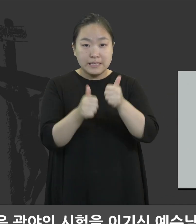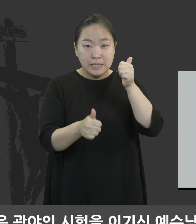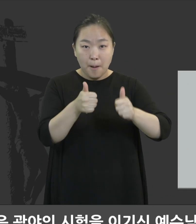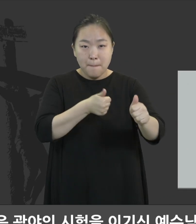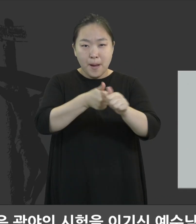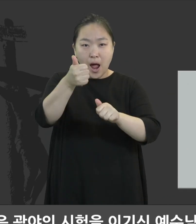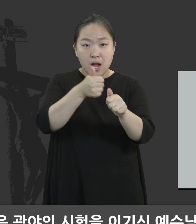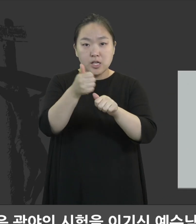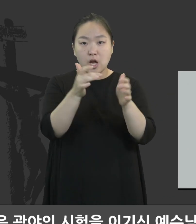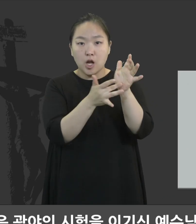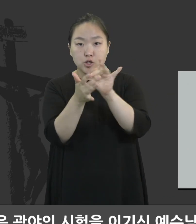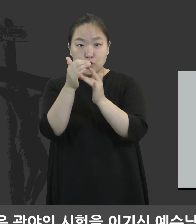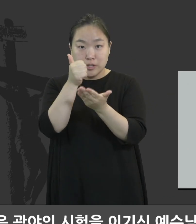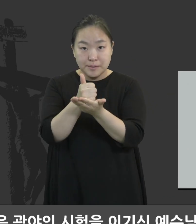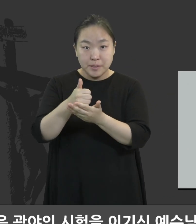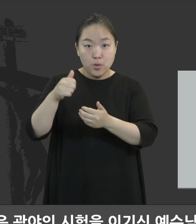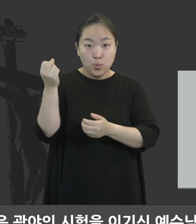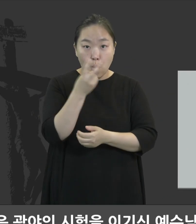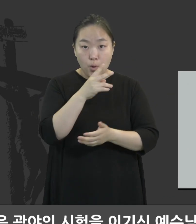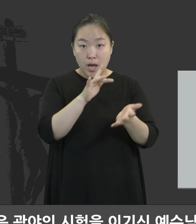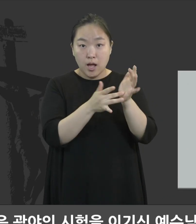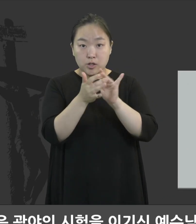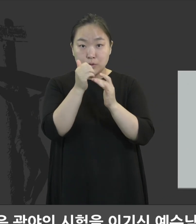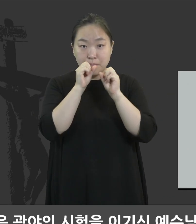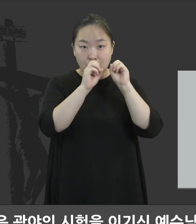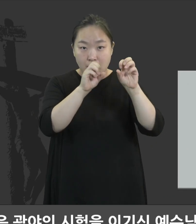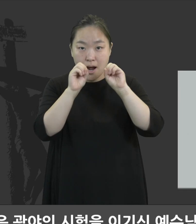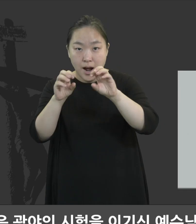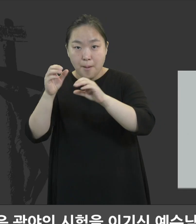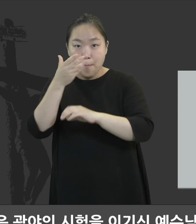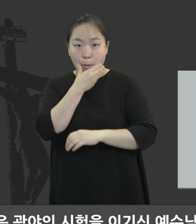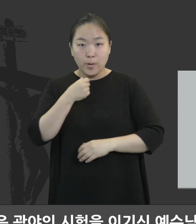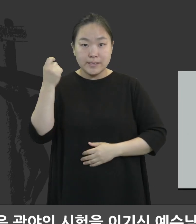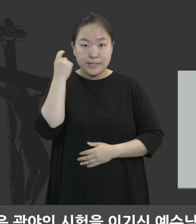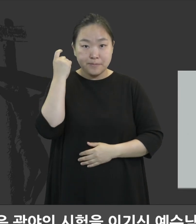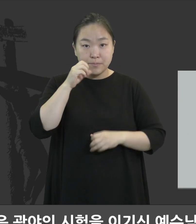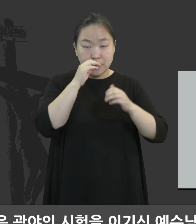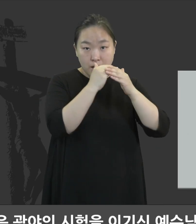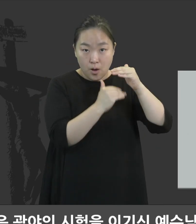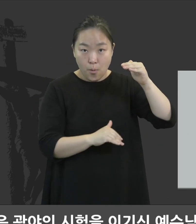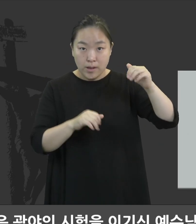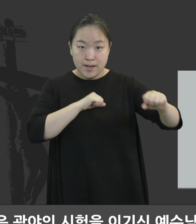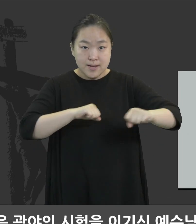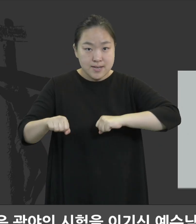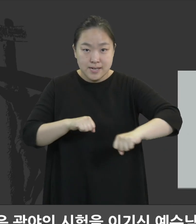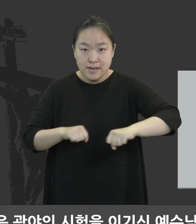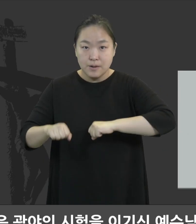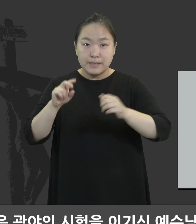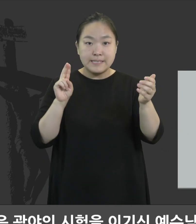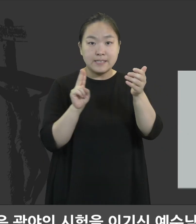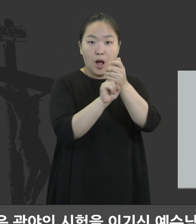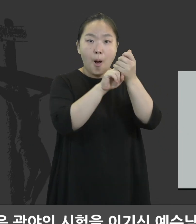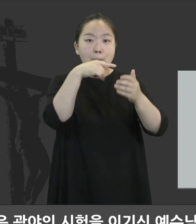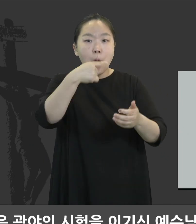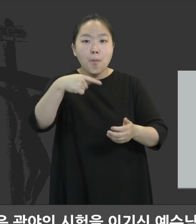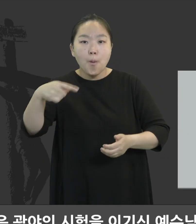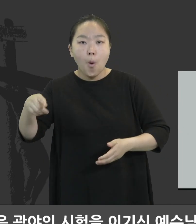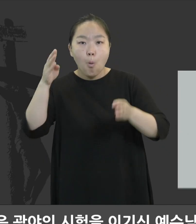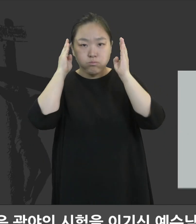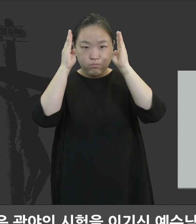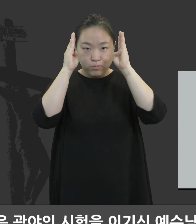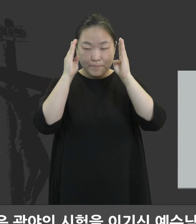오늘은 광야의 시험을 이기신 예수님을 깊이 알아보고 예수님이 선포하신 복음의 내용과